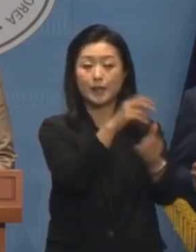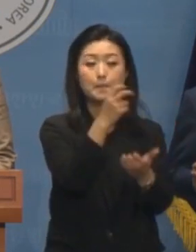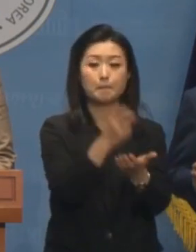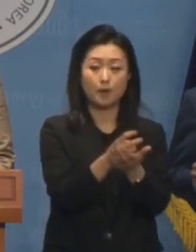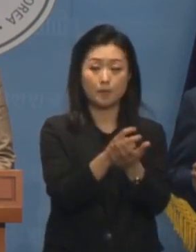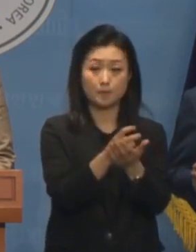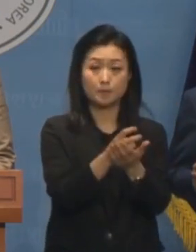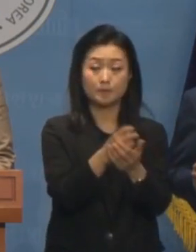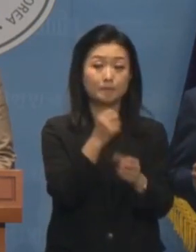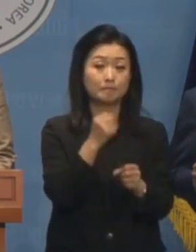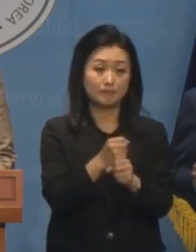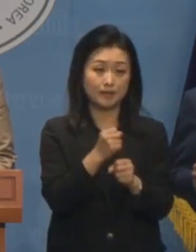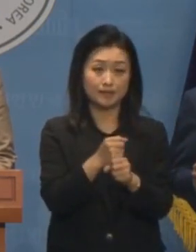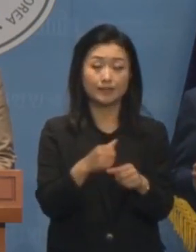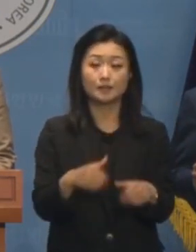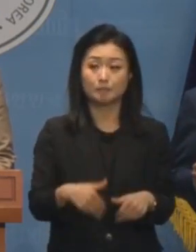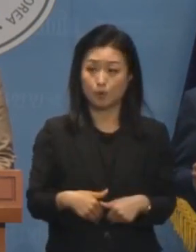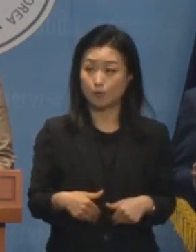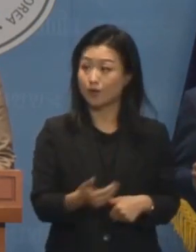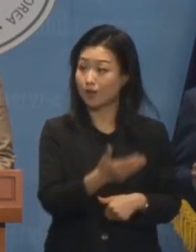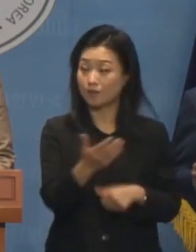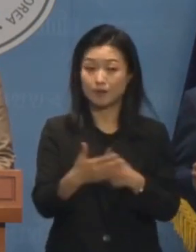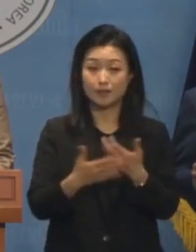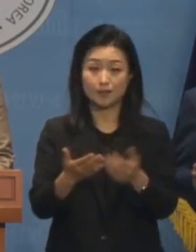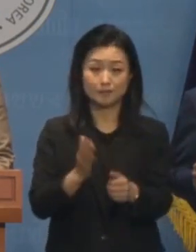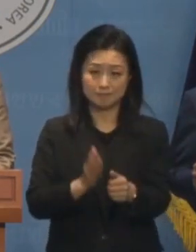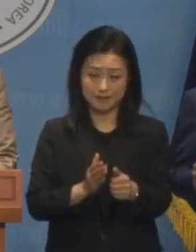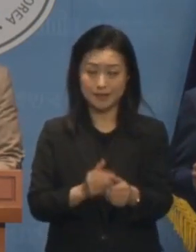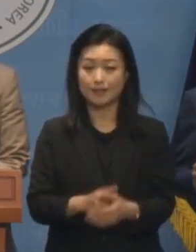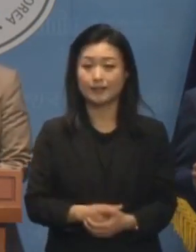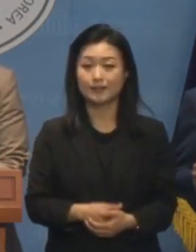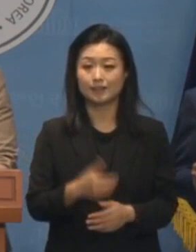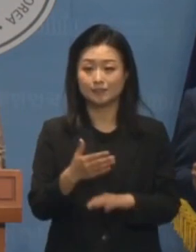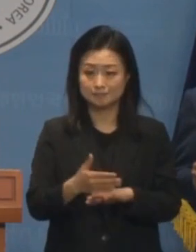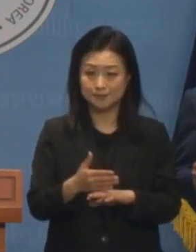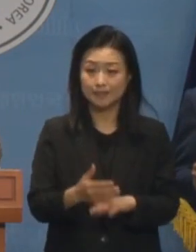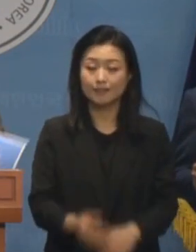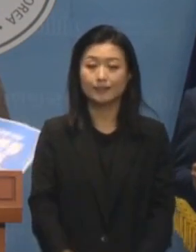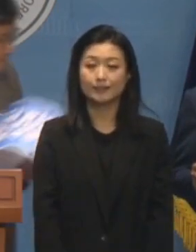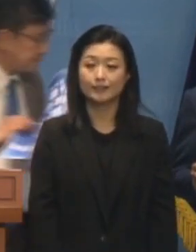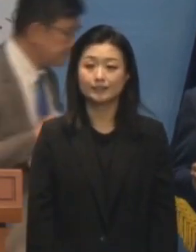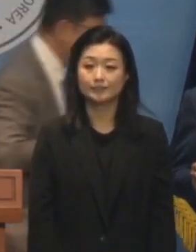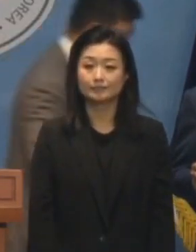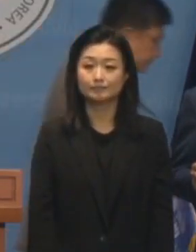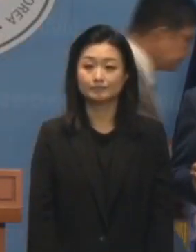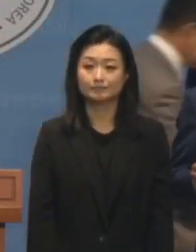거래 공정화법을 반드시 제정할 수 있도록 그렇게 입법 논의를 해나가도록 하겠습니다. 예, 감사합니다.